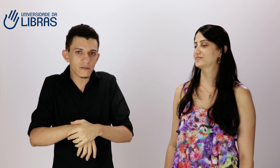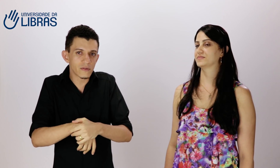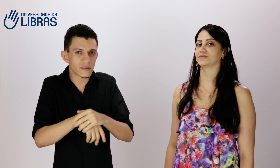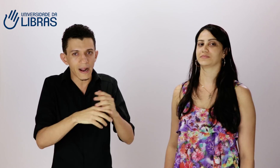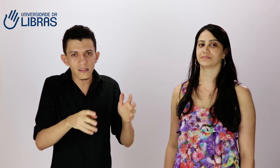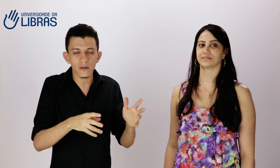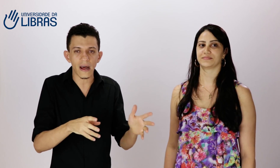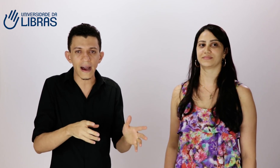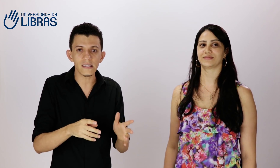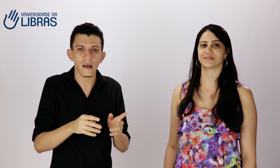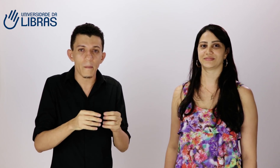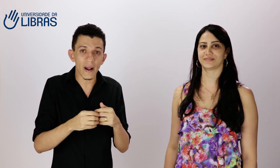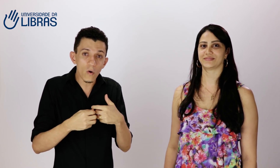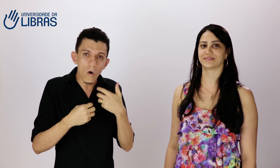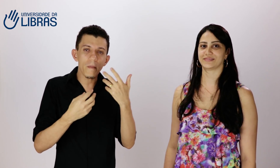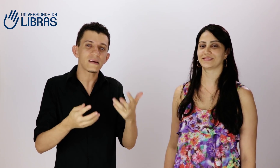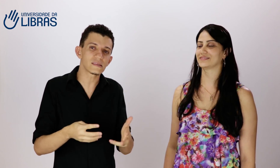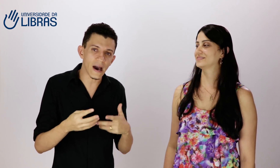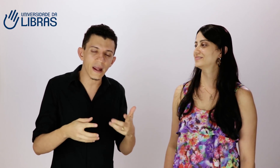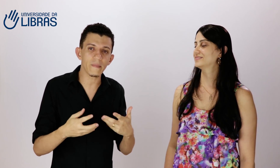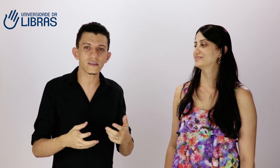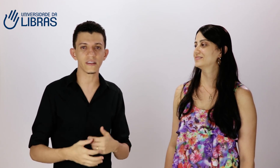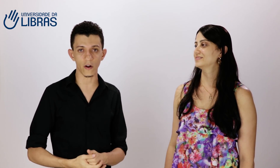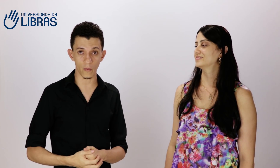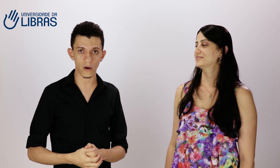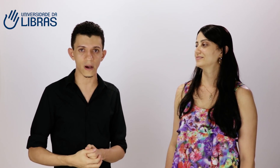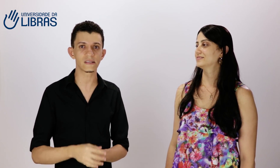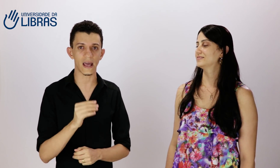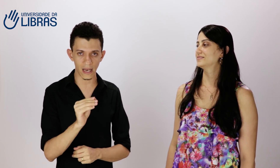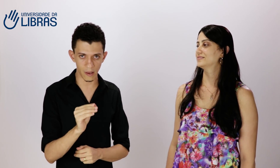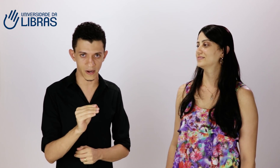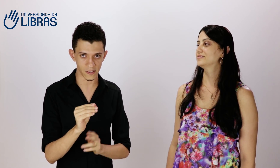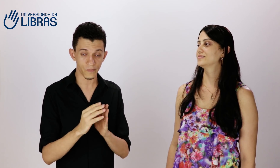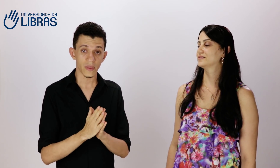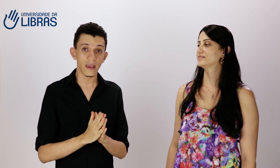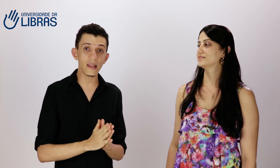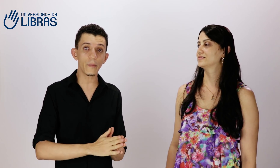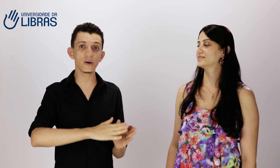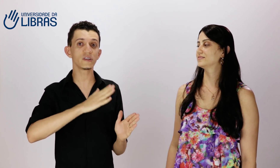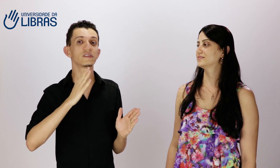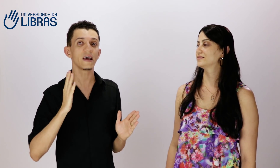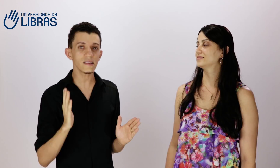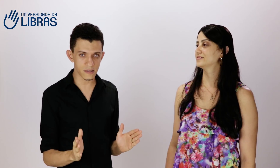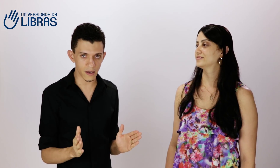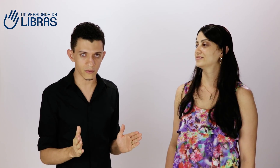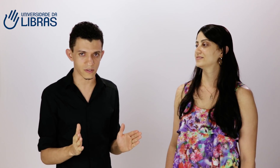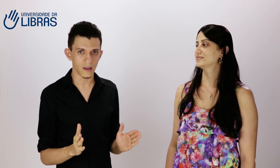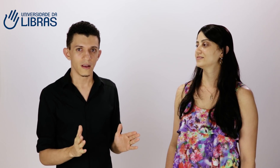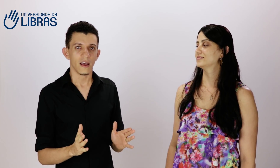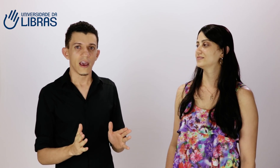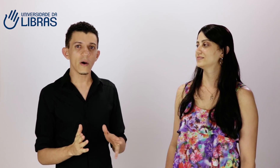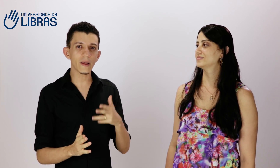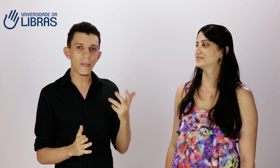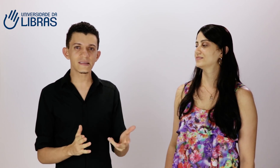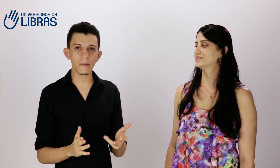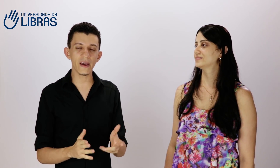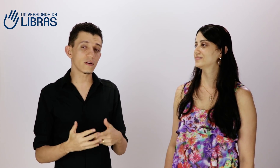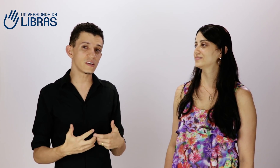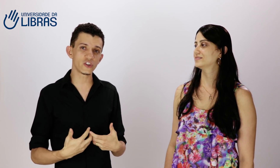métodos tradicionais para começar a imaginar alguma coisa em Libras. E depois de 6 anos, eu ainda percebia que eu sentia